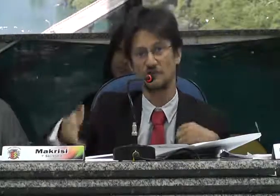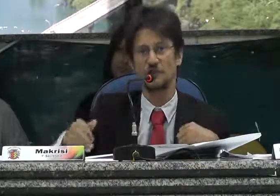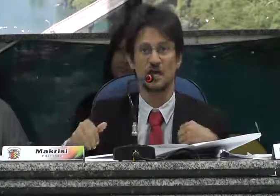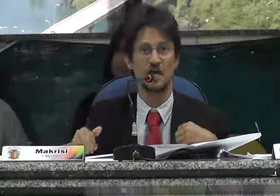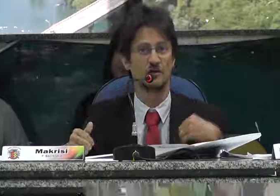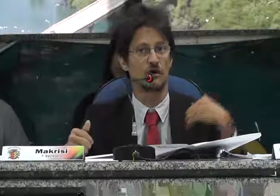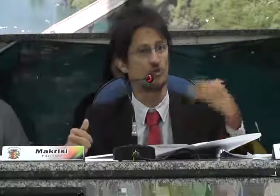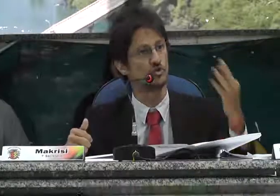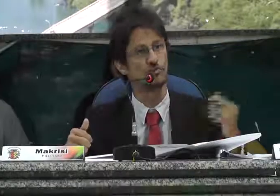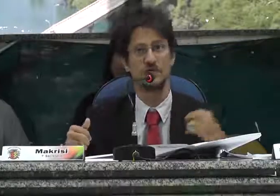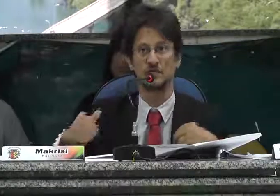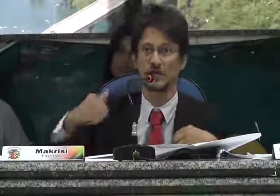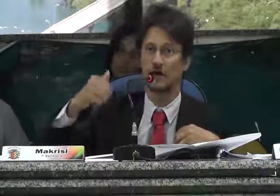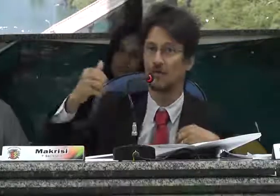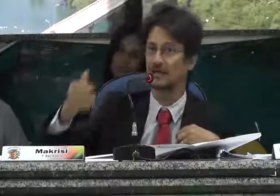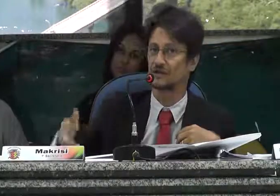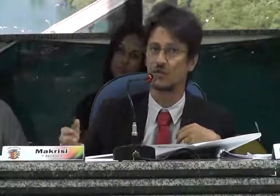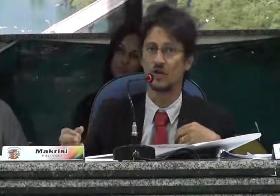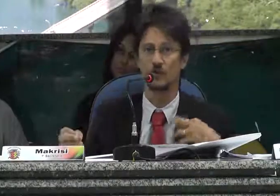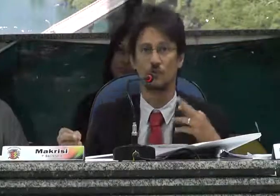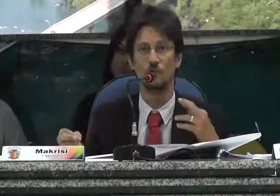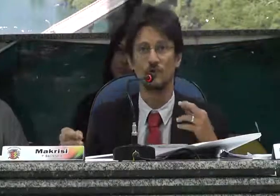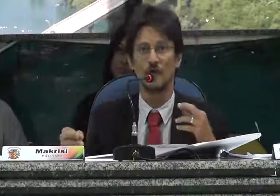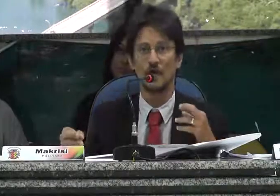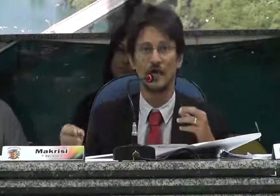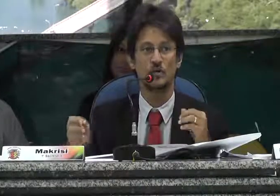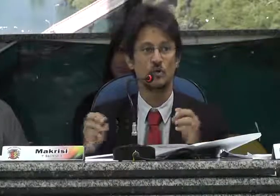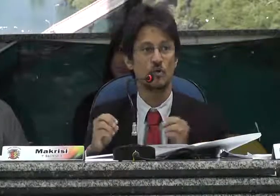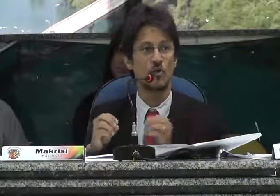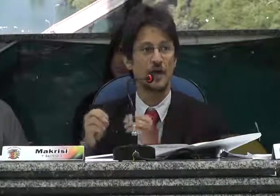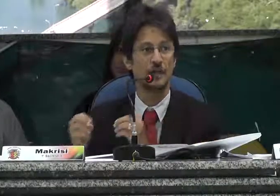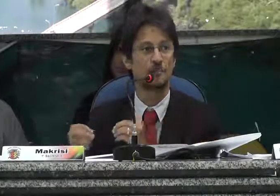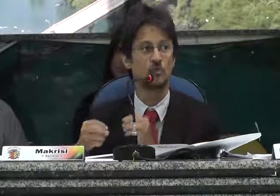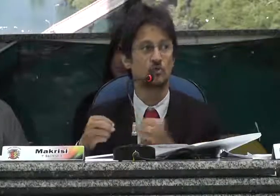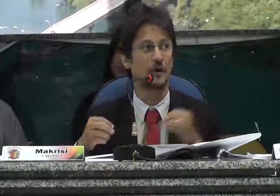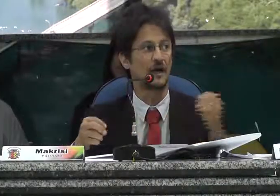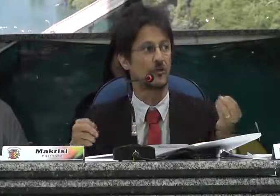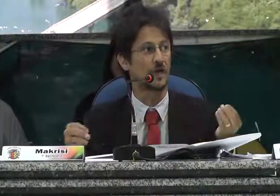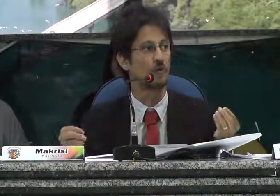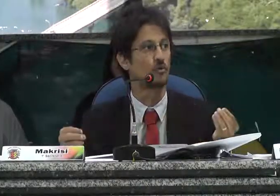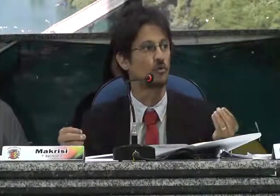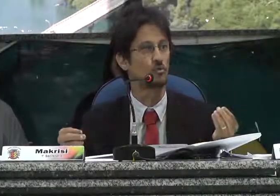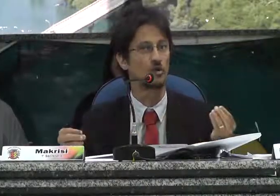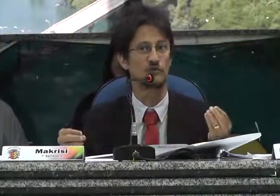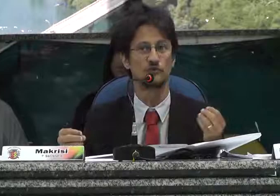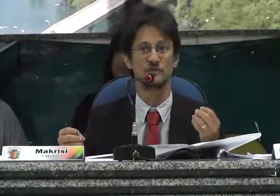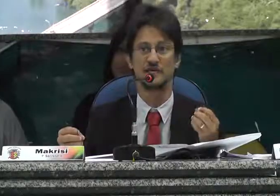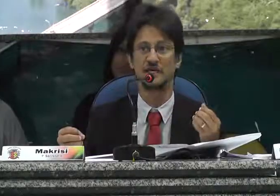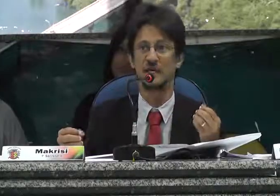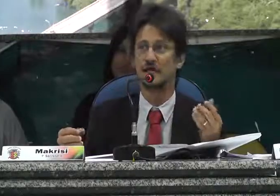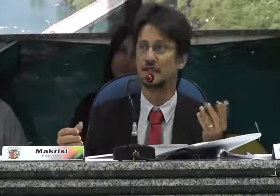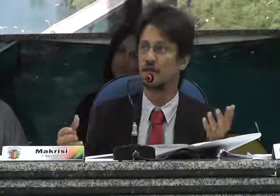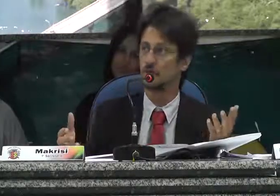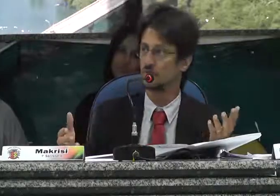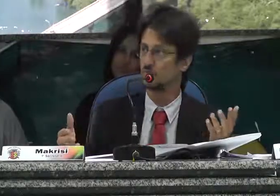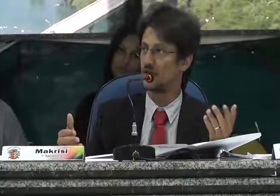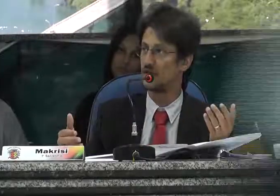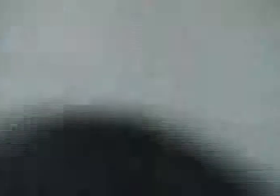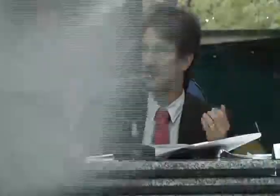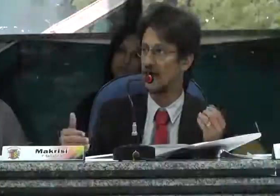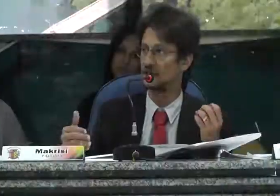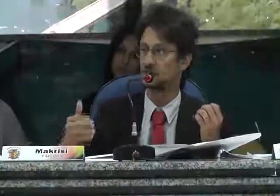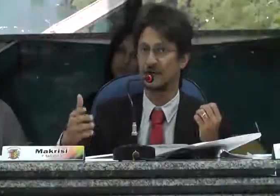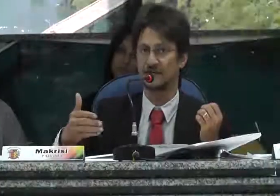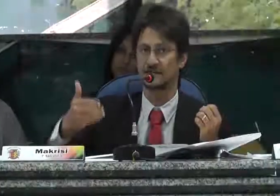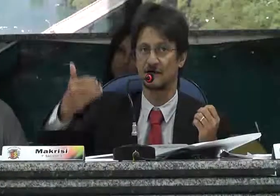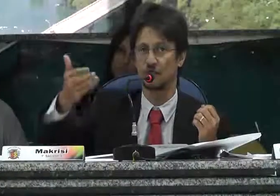ao evangélico, ao espírita, ao católico, de qualquer ponto para qualquer ponto, quando você não respeita